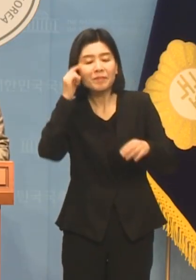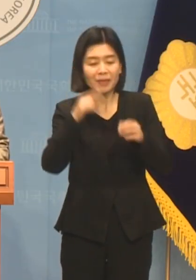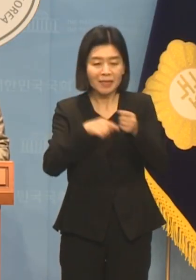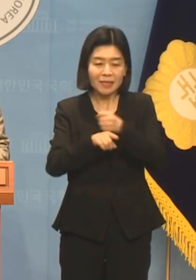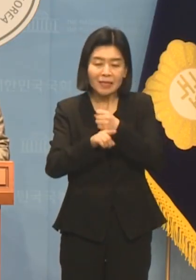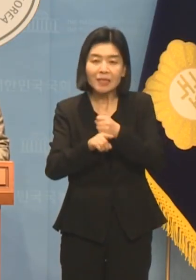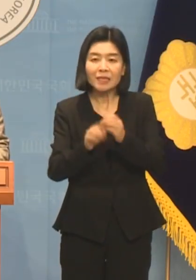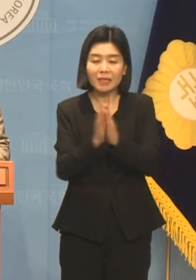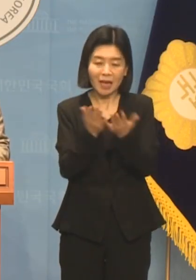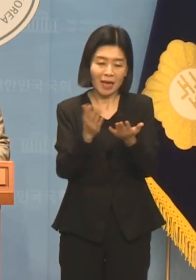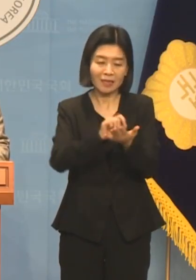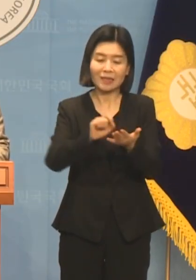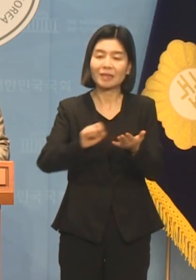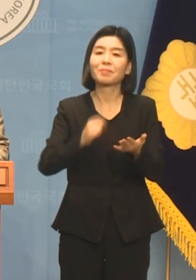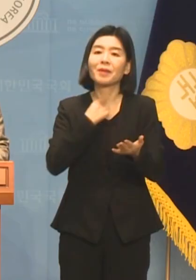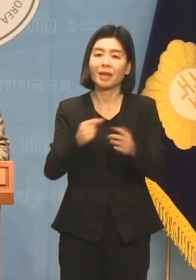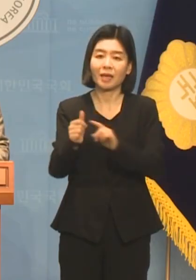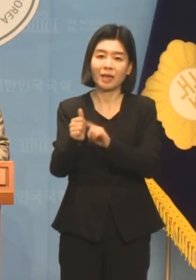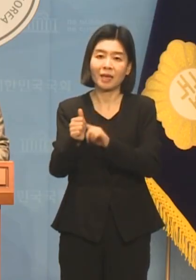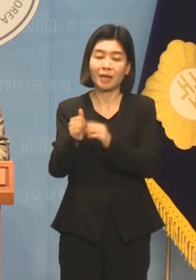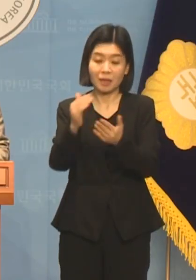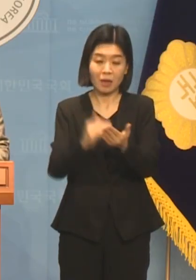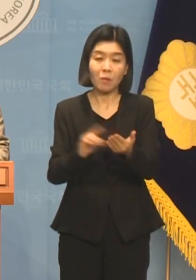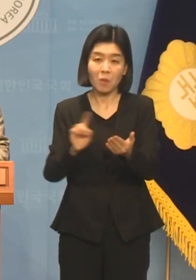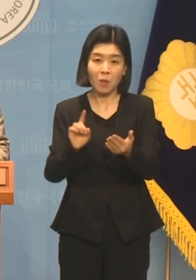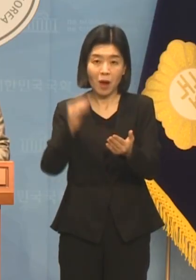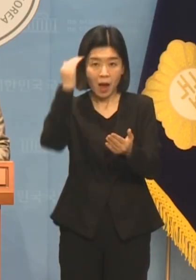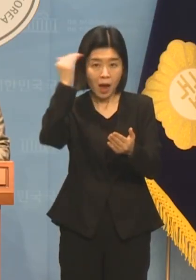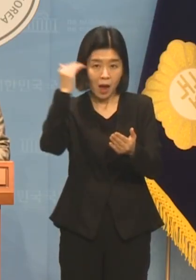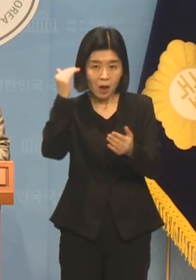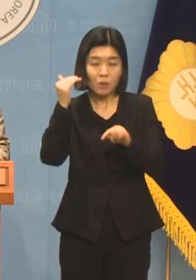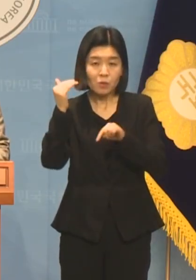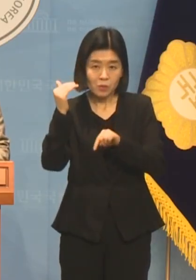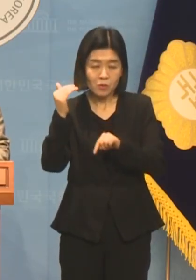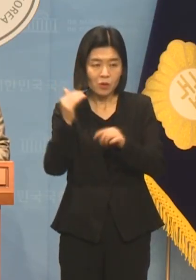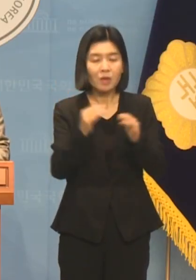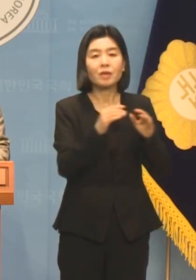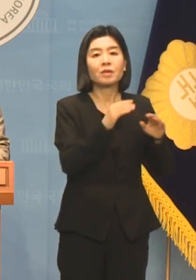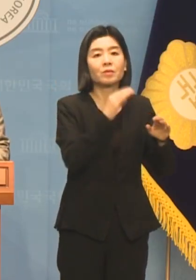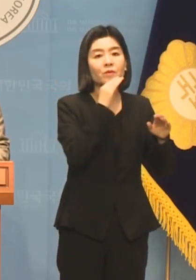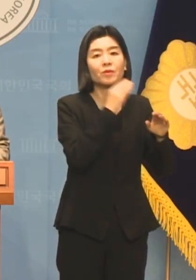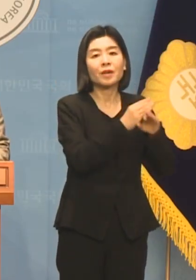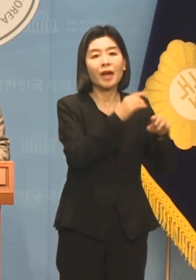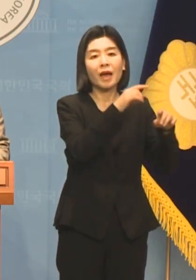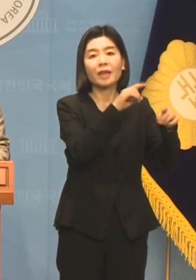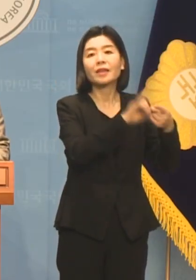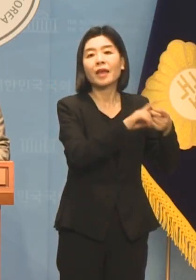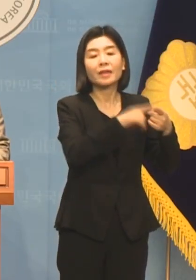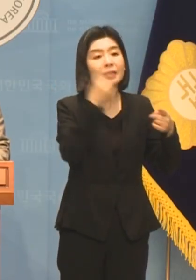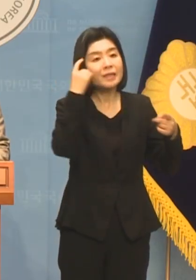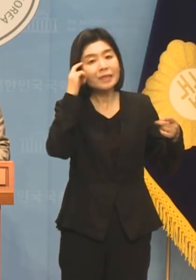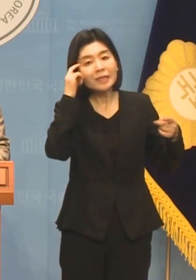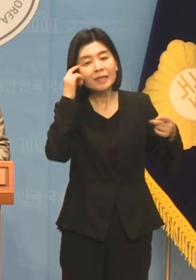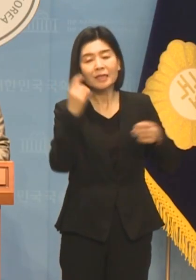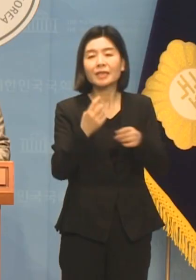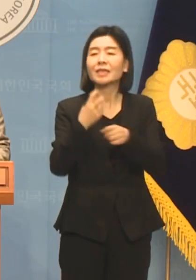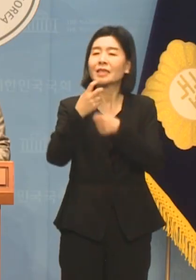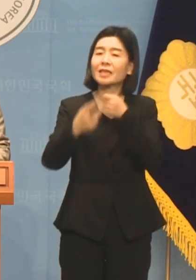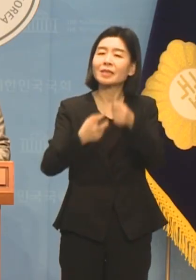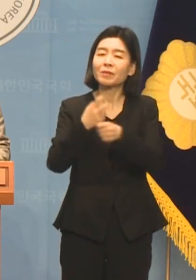보면은 한국인들의 평균적 북한 인식을 70년 묵은 핑계니 초래한 장애로 규정하는